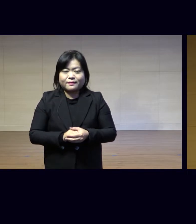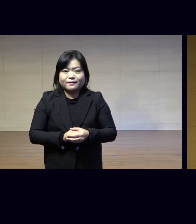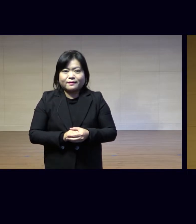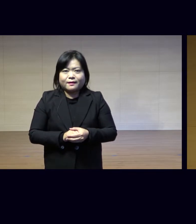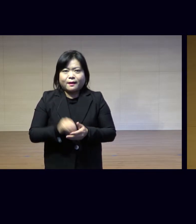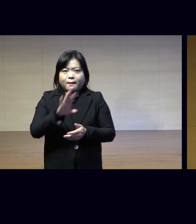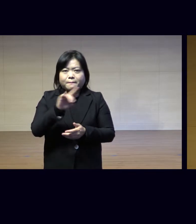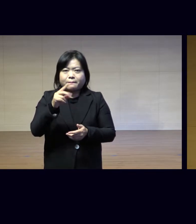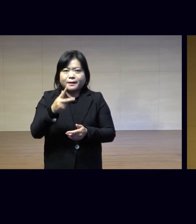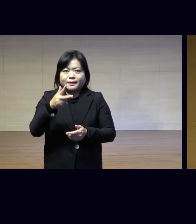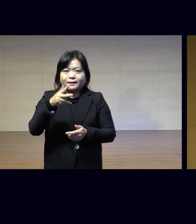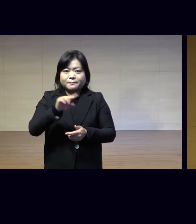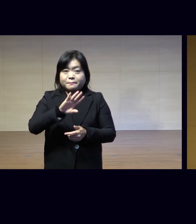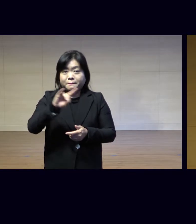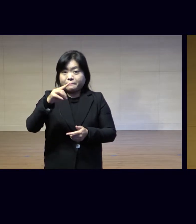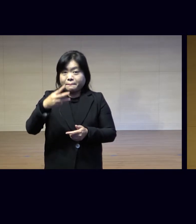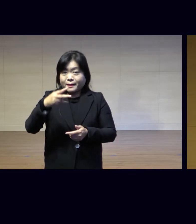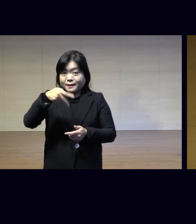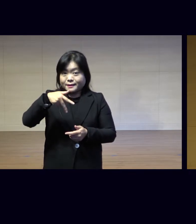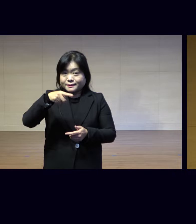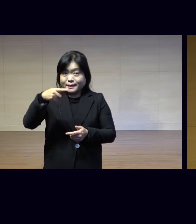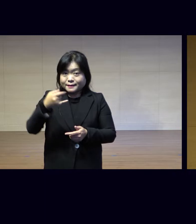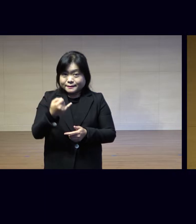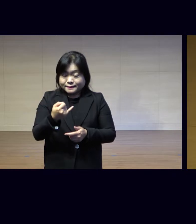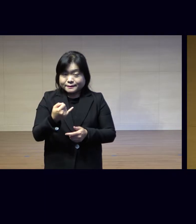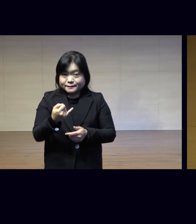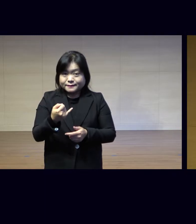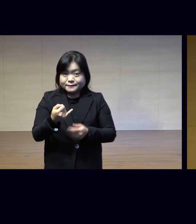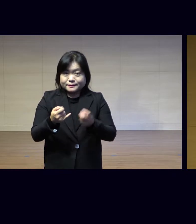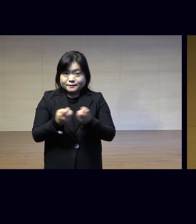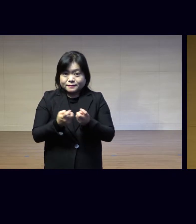이 발자크의 수법을